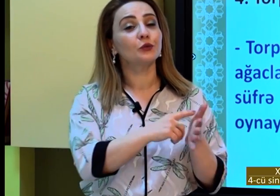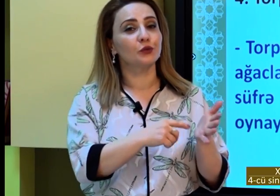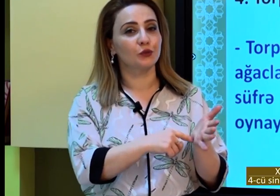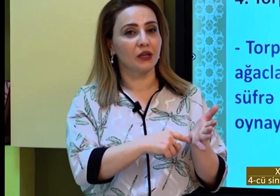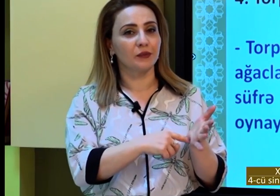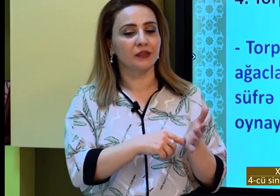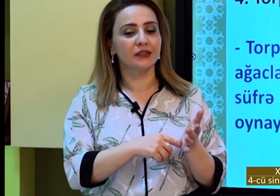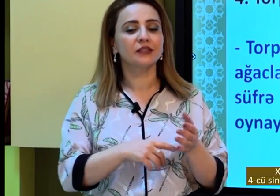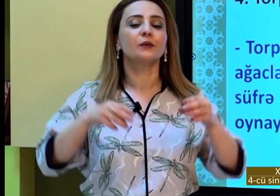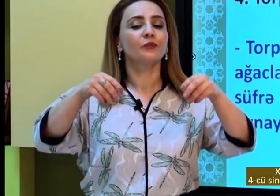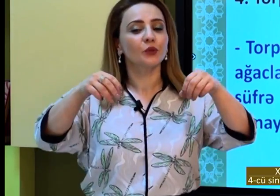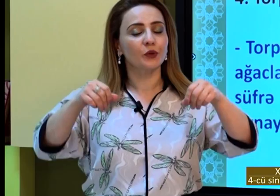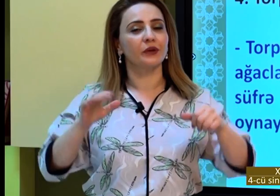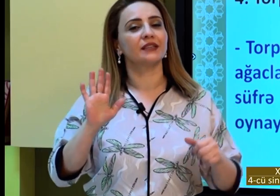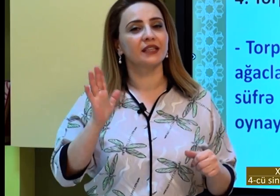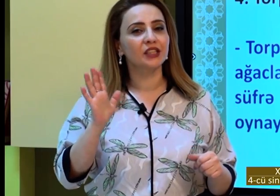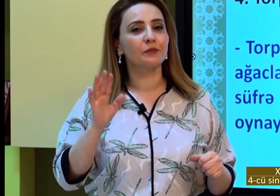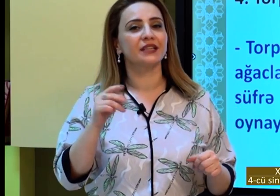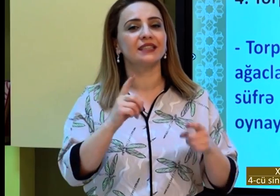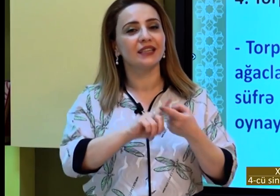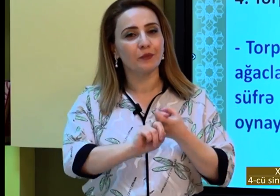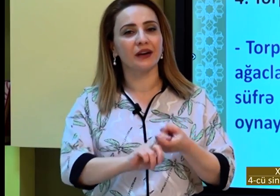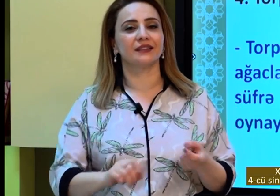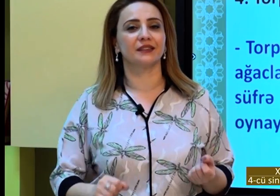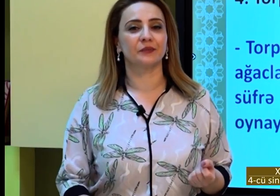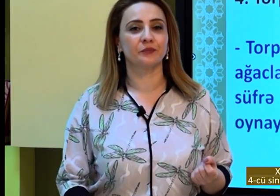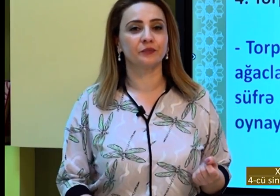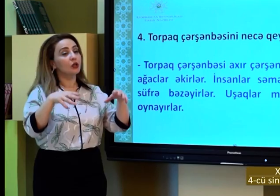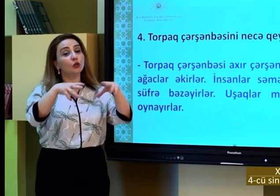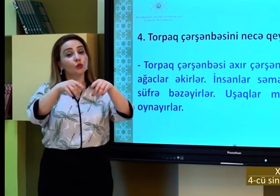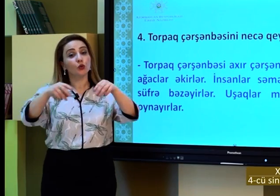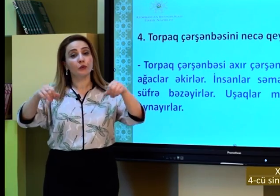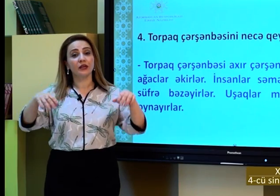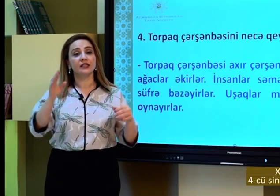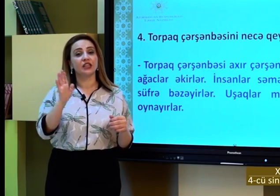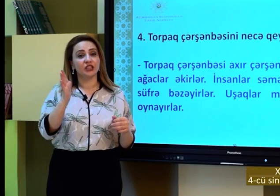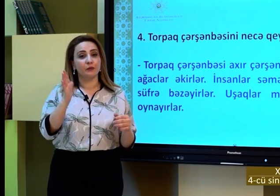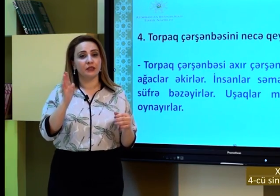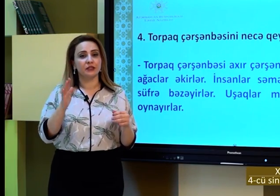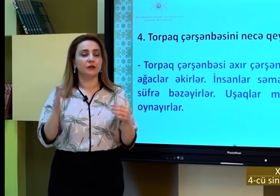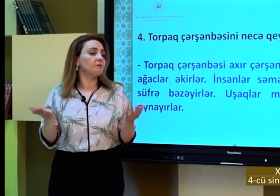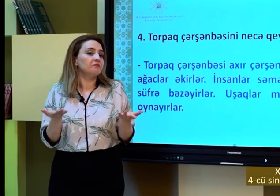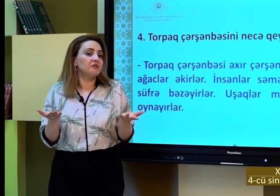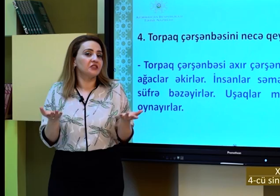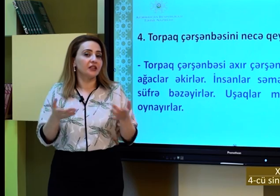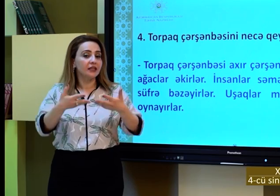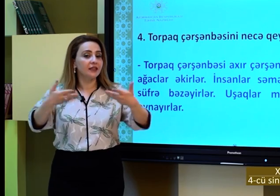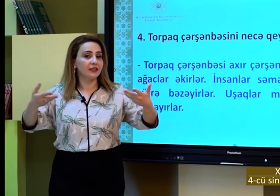dördüncü sualımız torpaq çərşənbəsi ilə bağlıdır. Torpaq çərşənbəsini necə qeyd